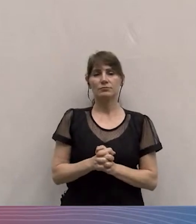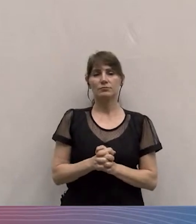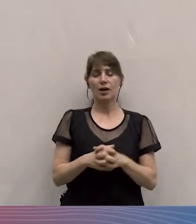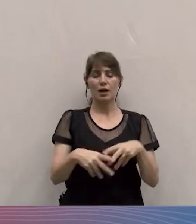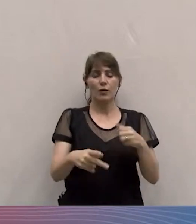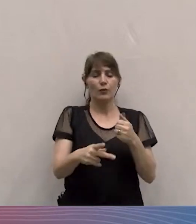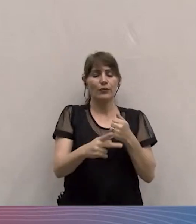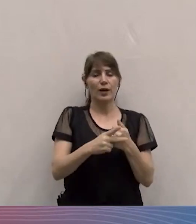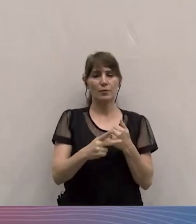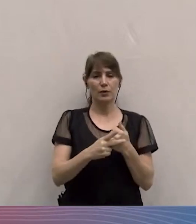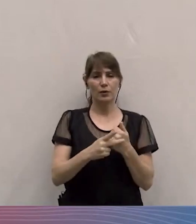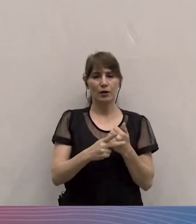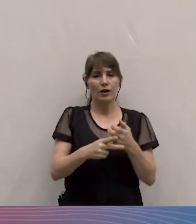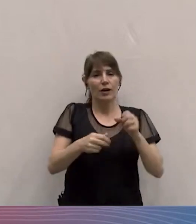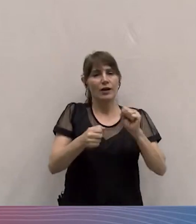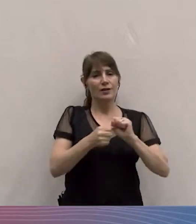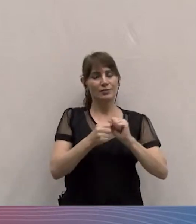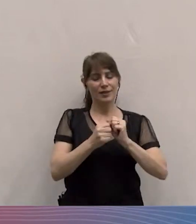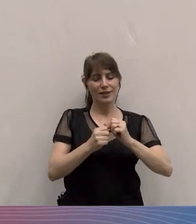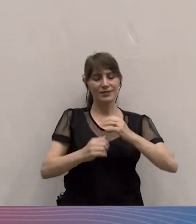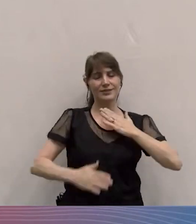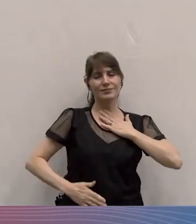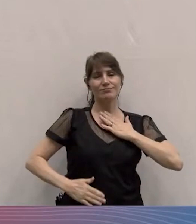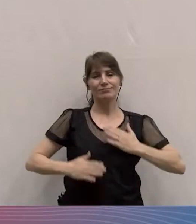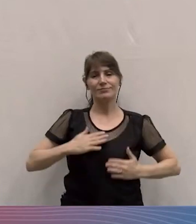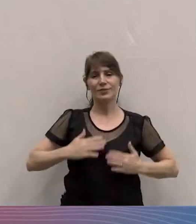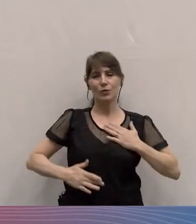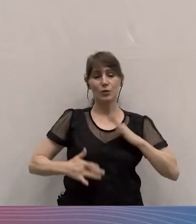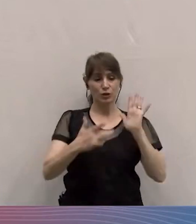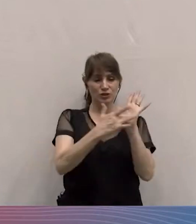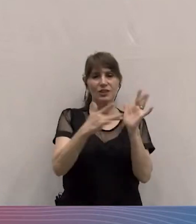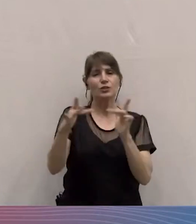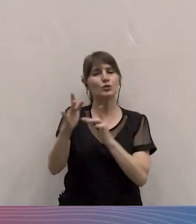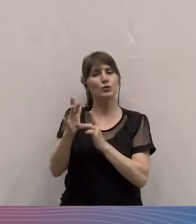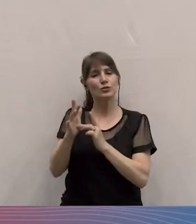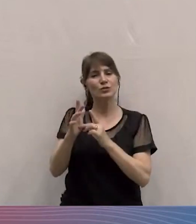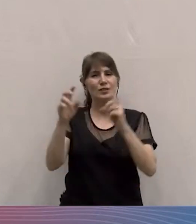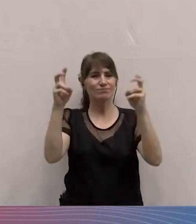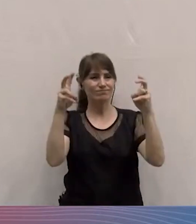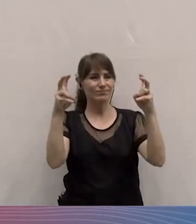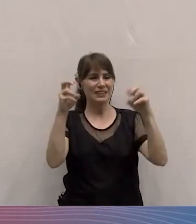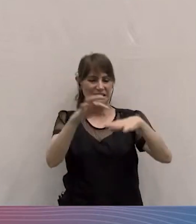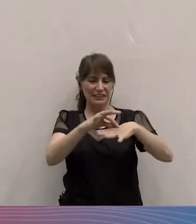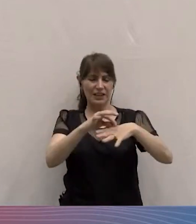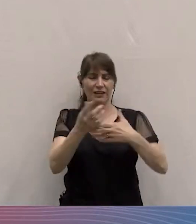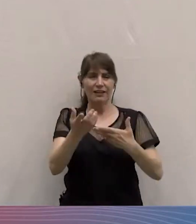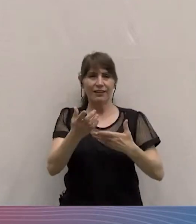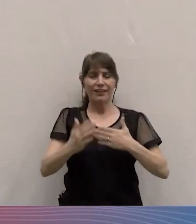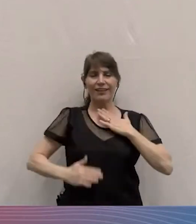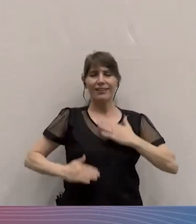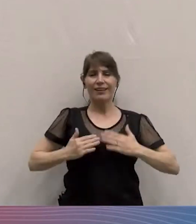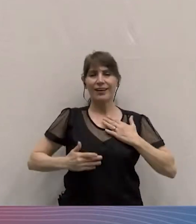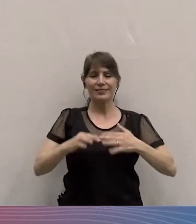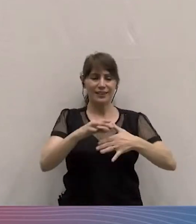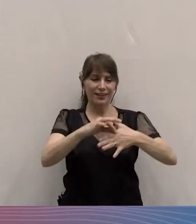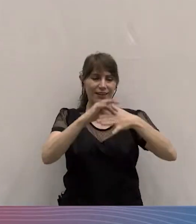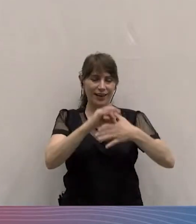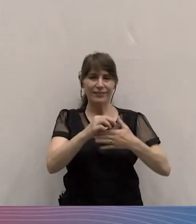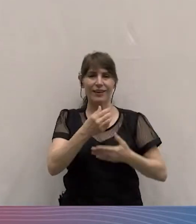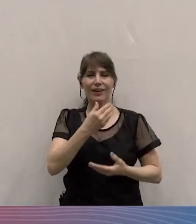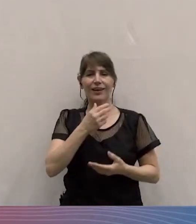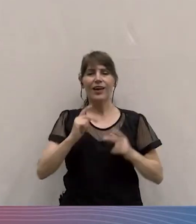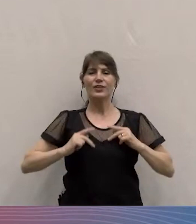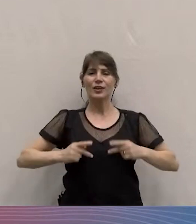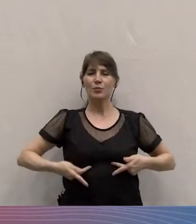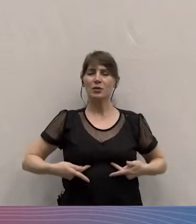verbo se fez carne. Carne é um termo negativo. É um homem caído. Para